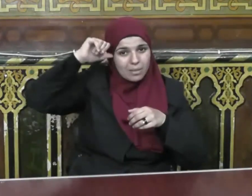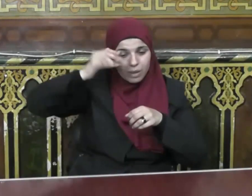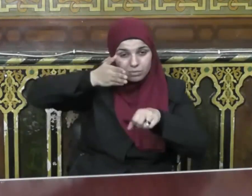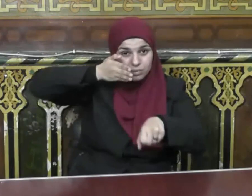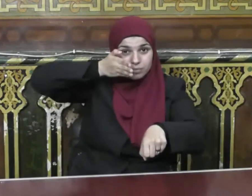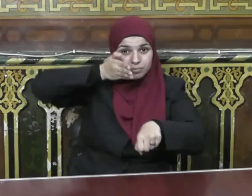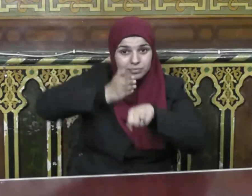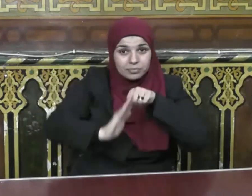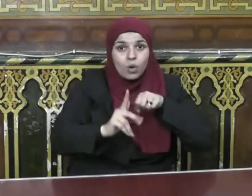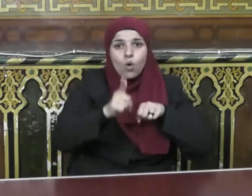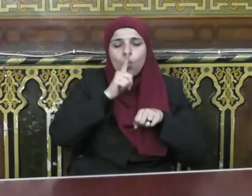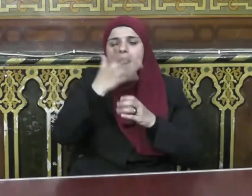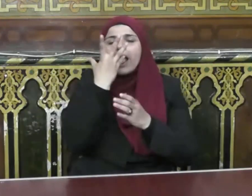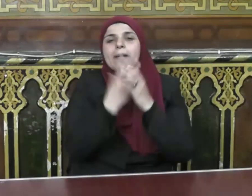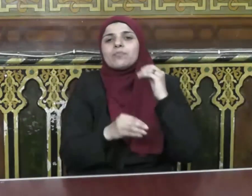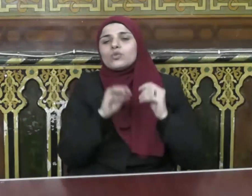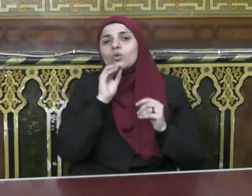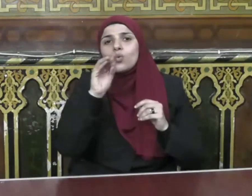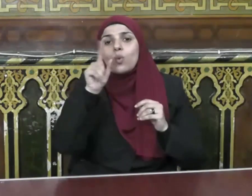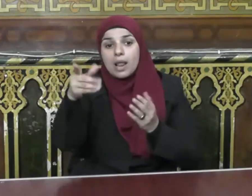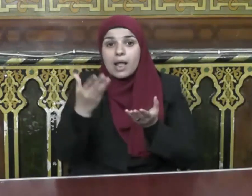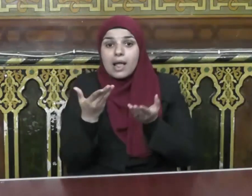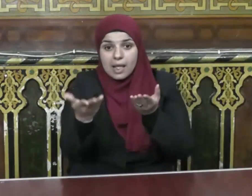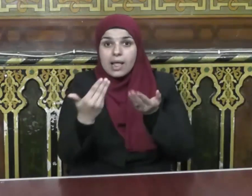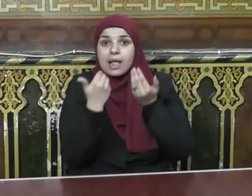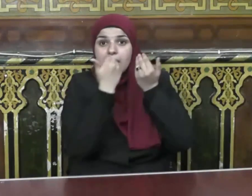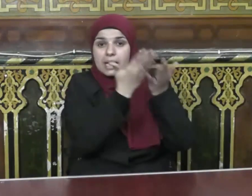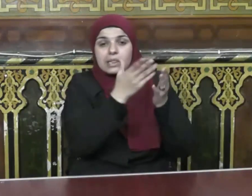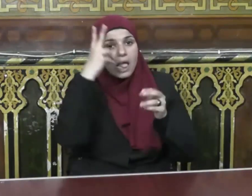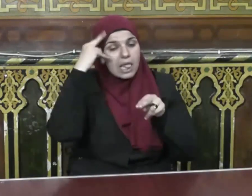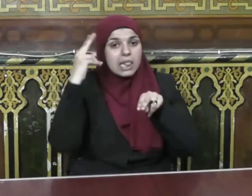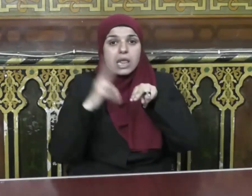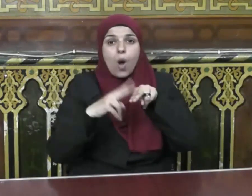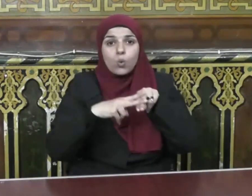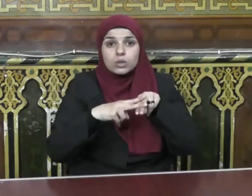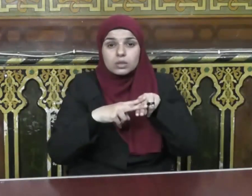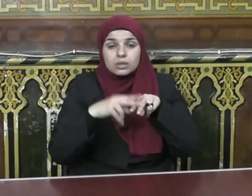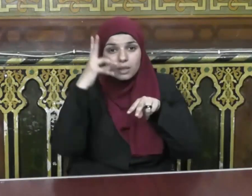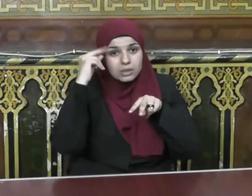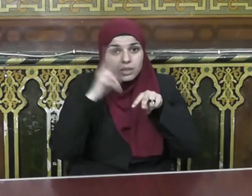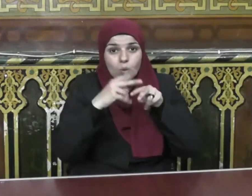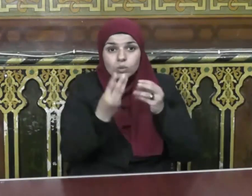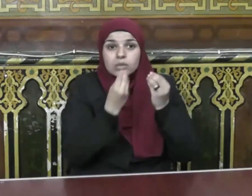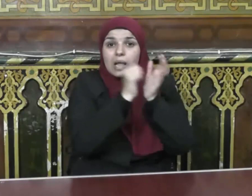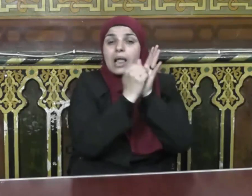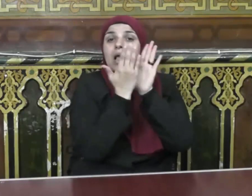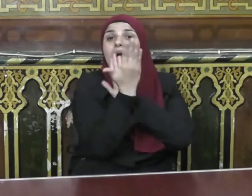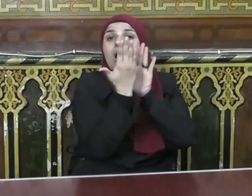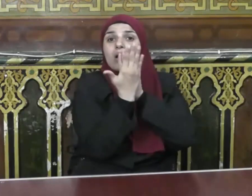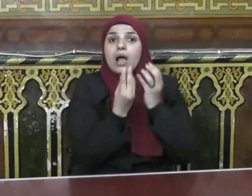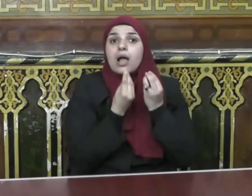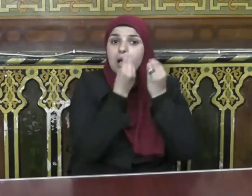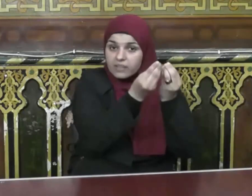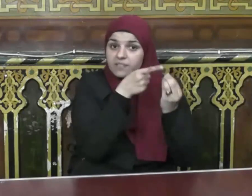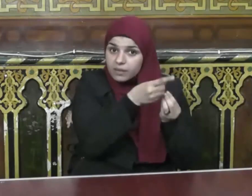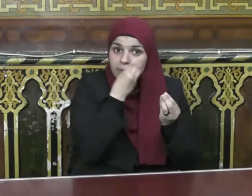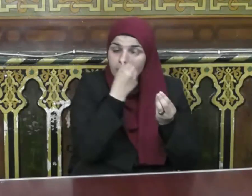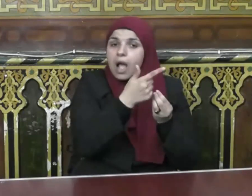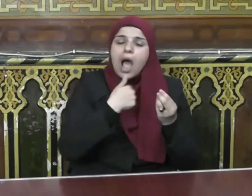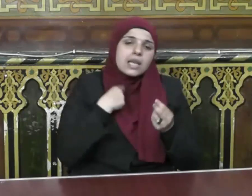يقول لغلامه: أهديت لجارنا اليهودي؟ أهديت لجارنا اليهودي؟ إني سمعت